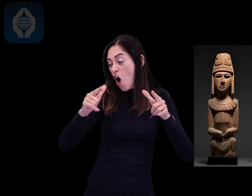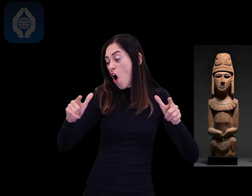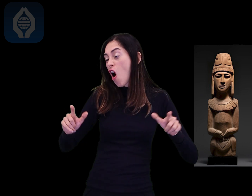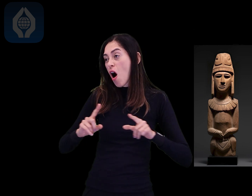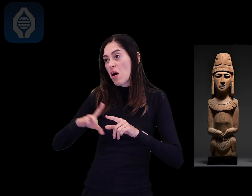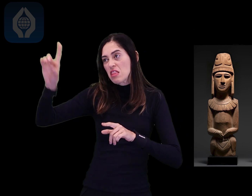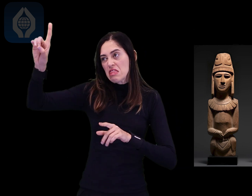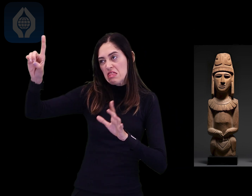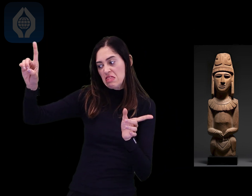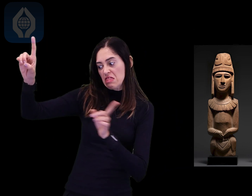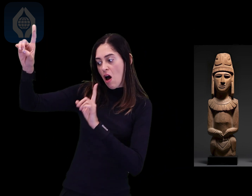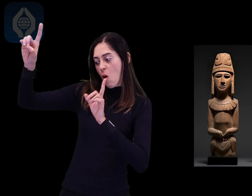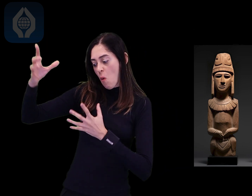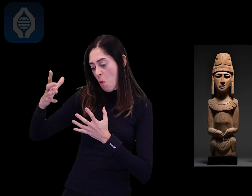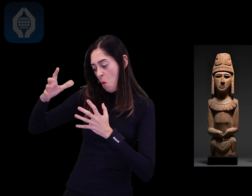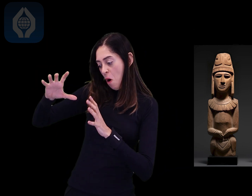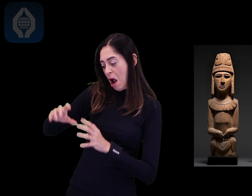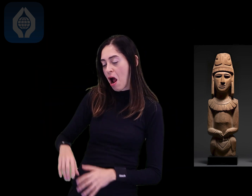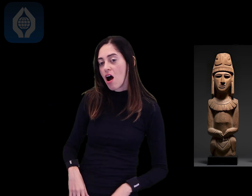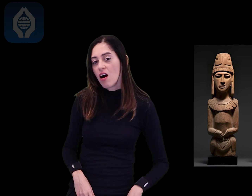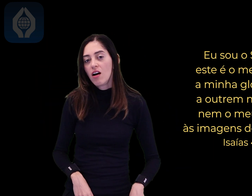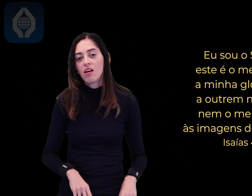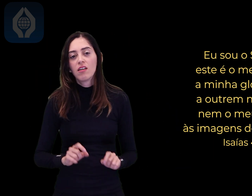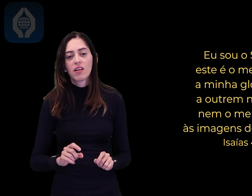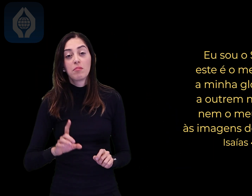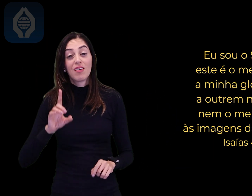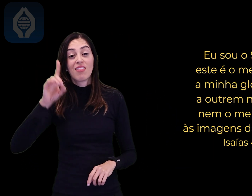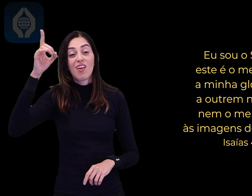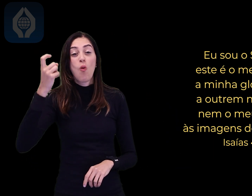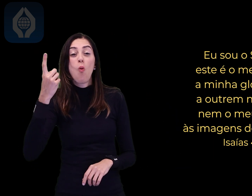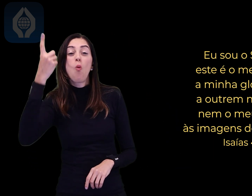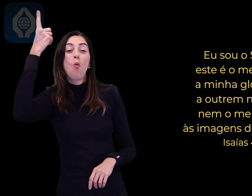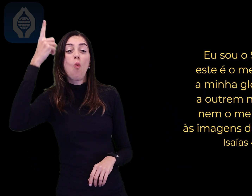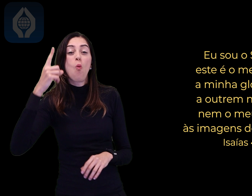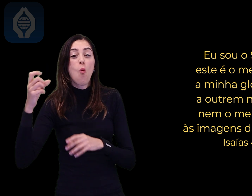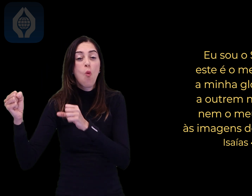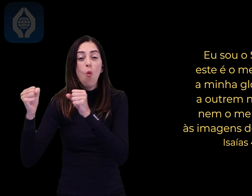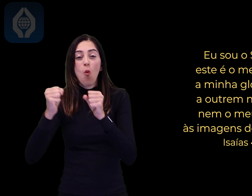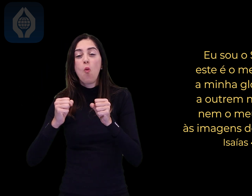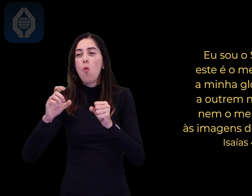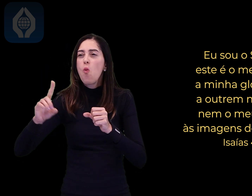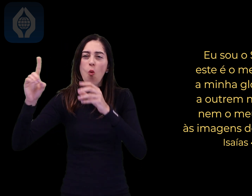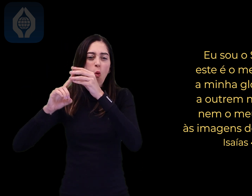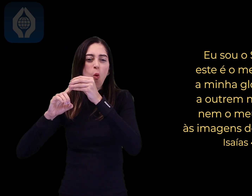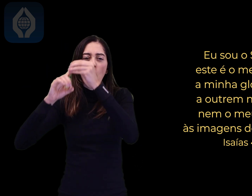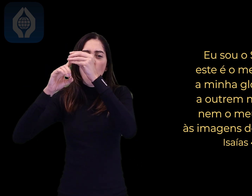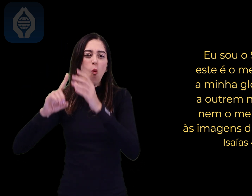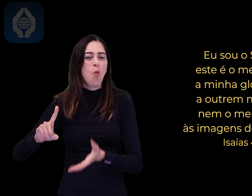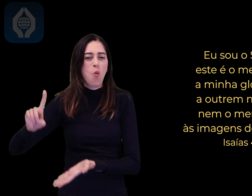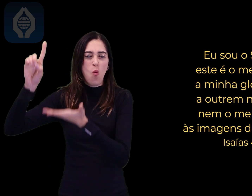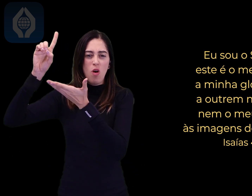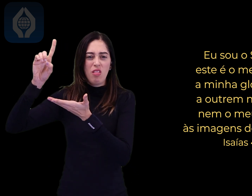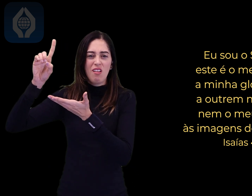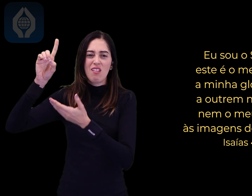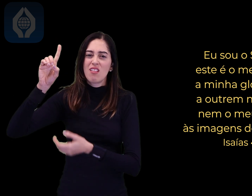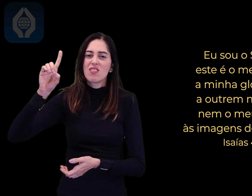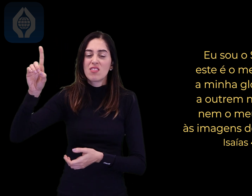soberano. Somente Ele é Deus. Em Isaías 42:8 diz: eu sou o Senhor, este é